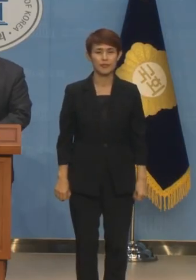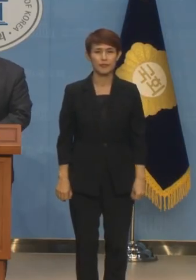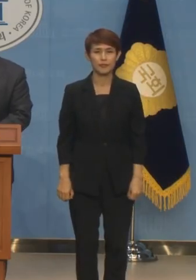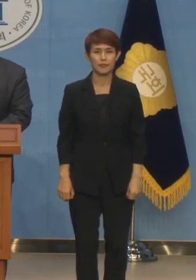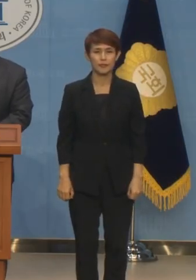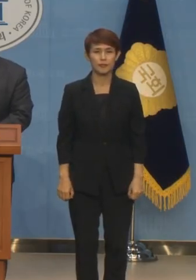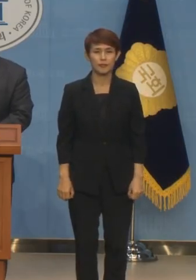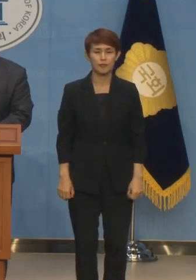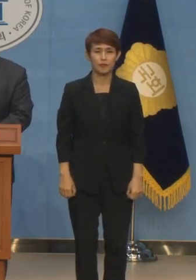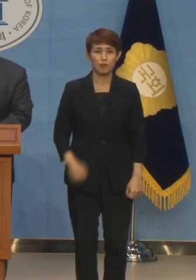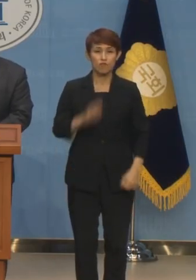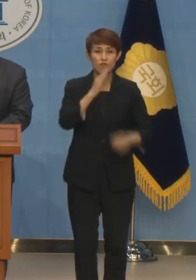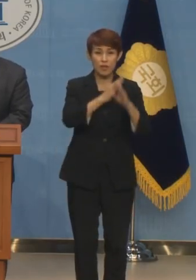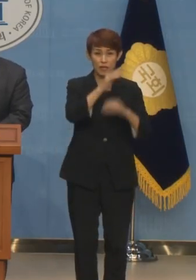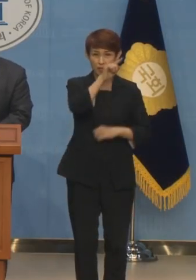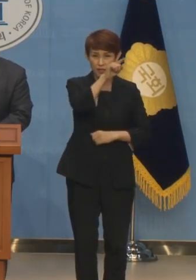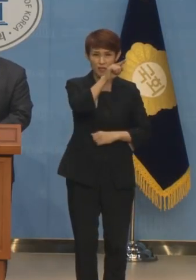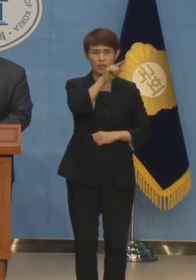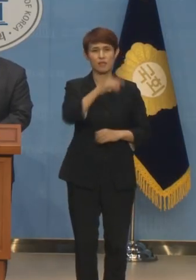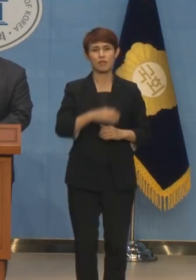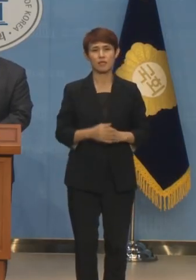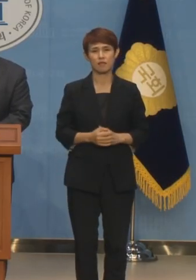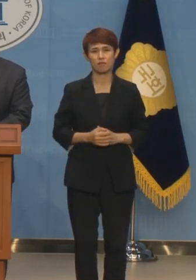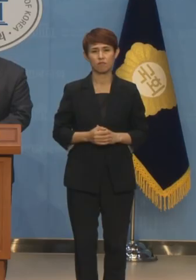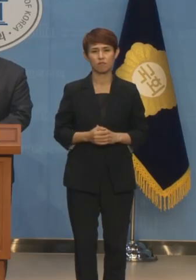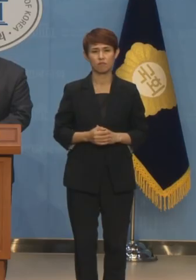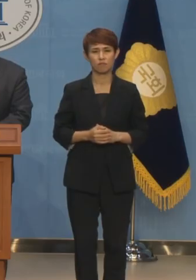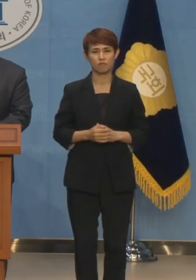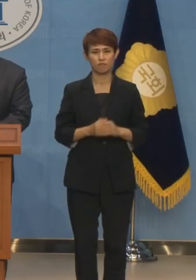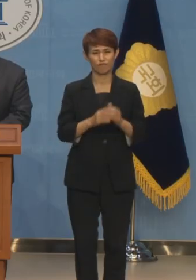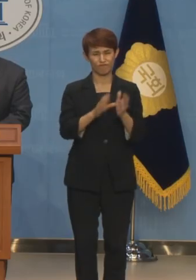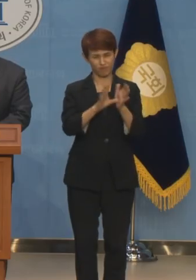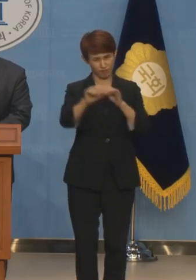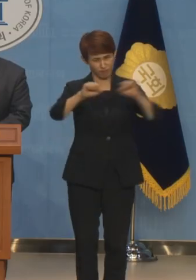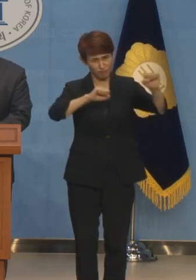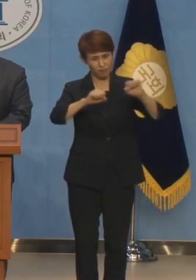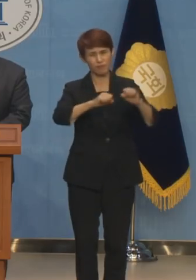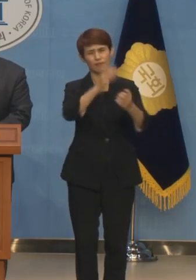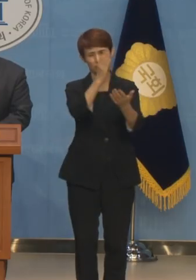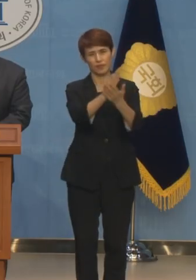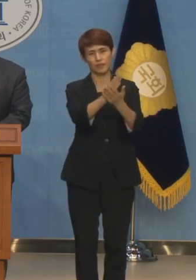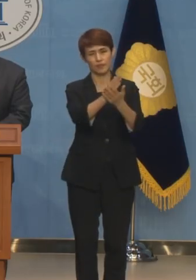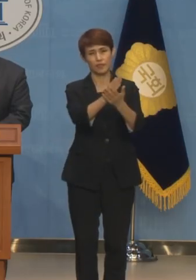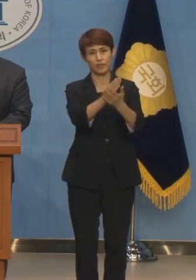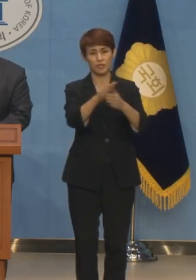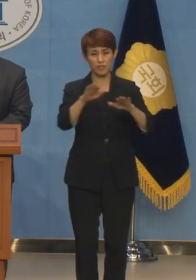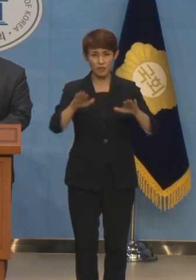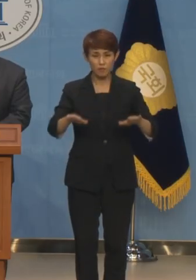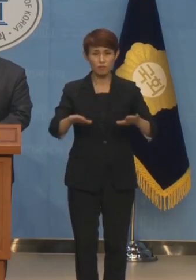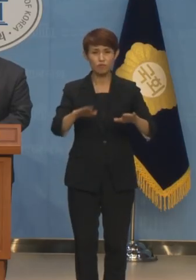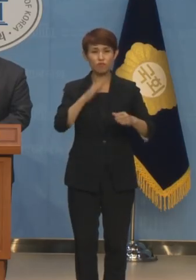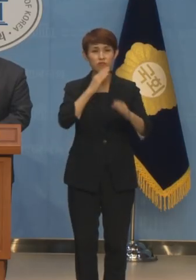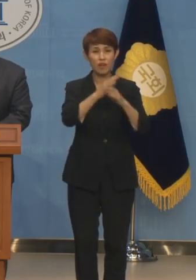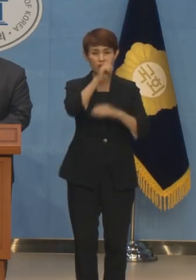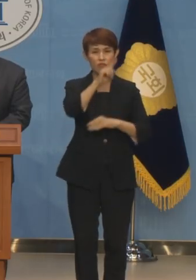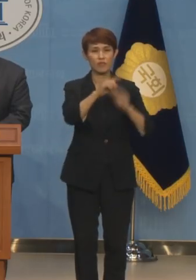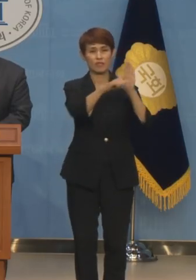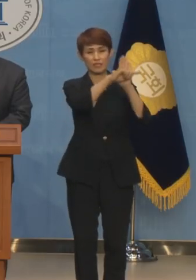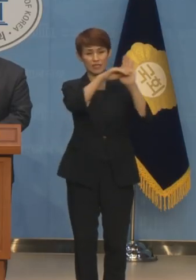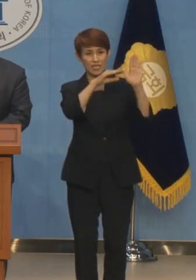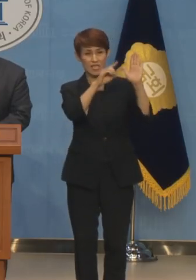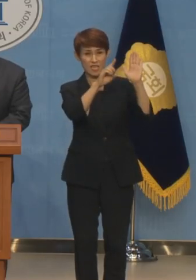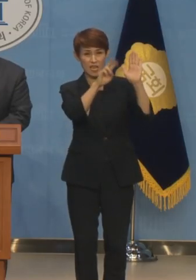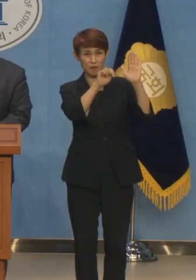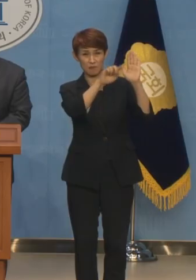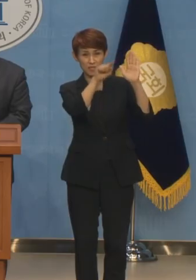먼저 북한 당국은 대결로 치닫는 일체의 행위를 멈춰주십시오. 지금 이 시간 북한은 DMZ에서